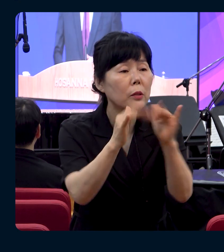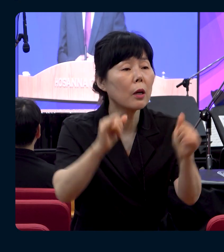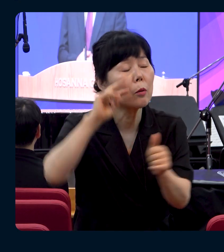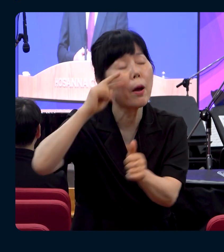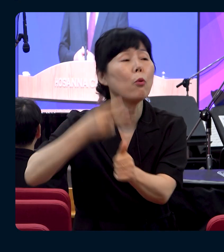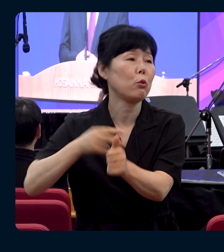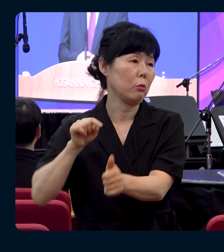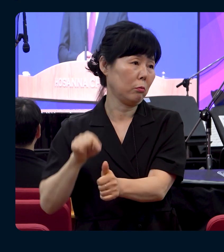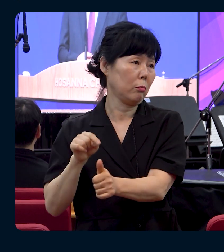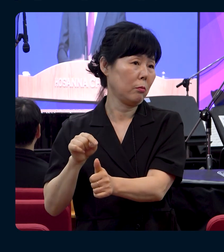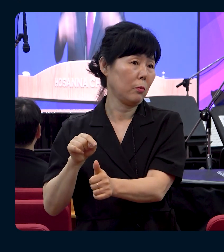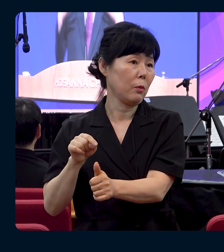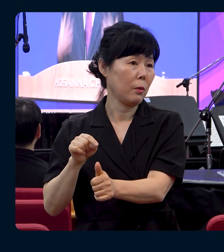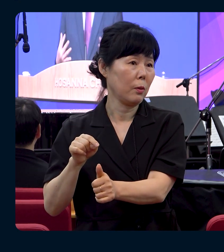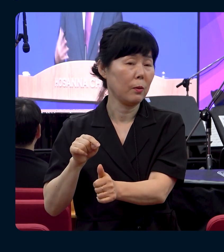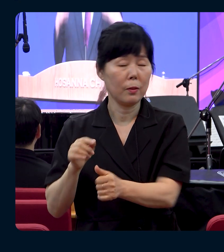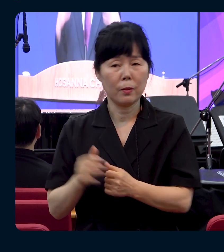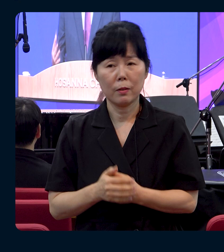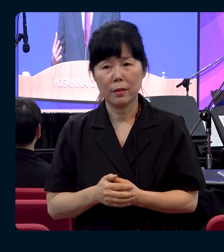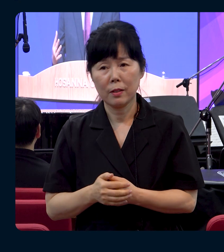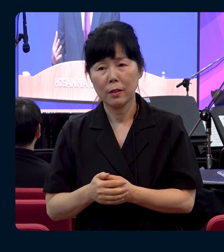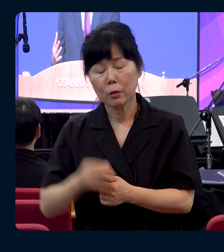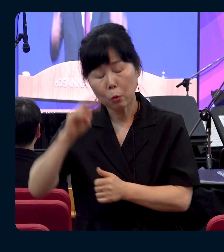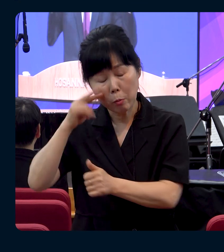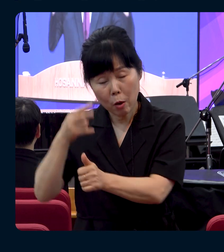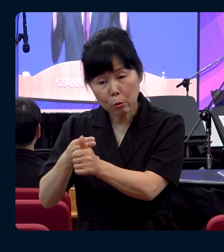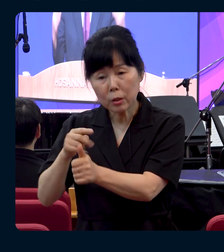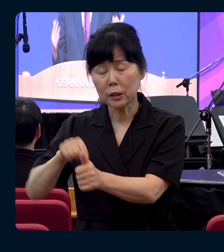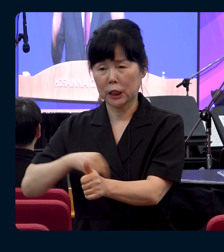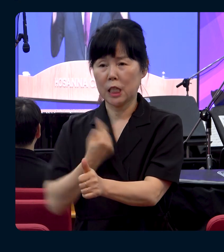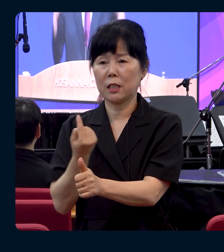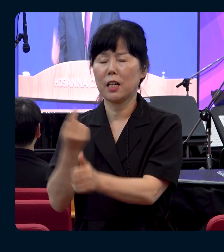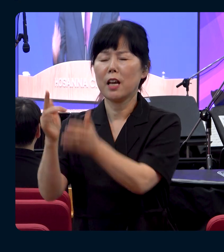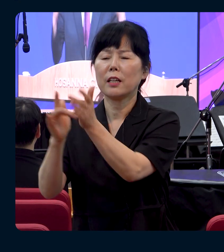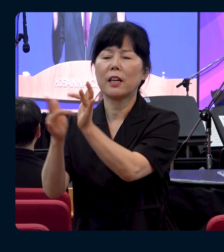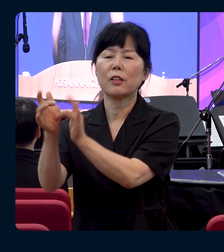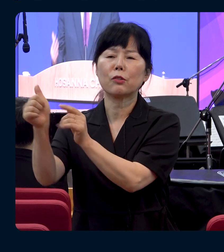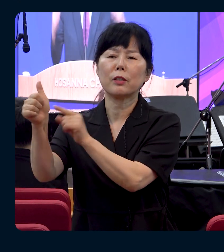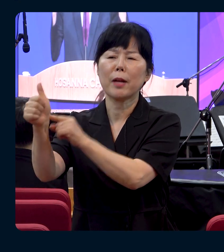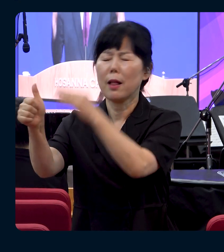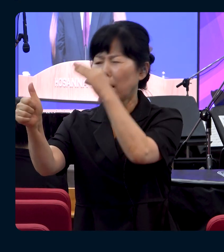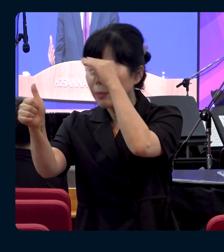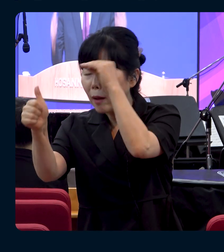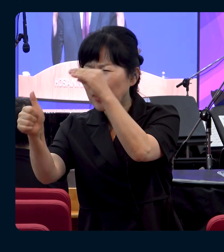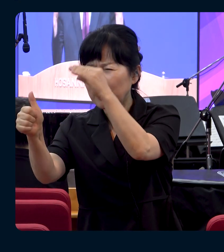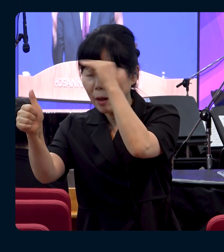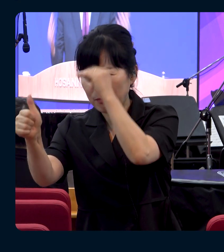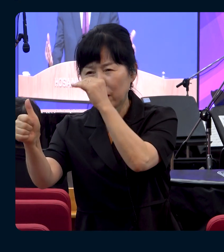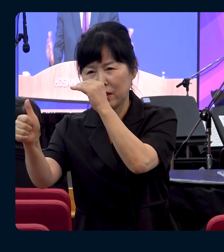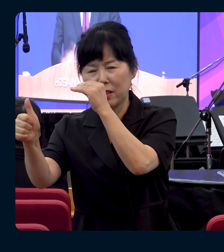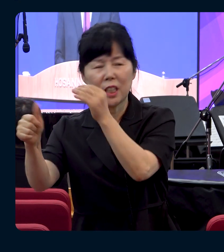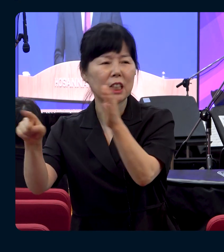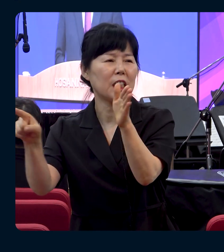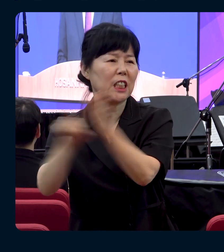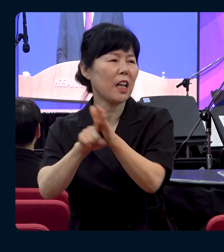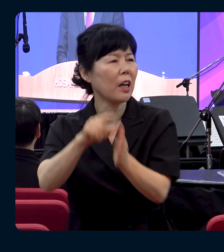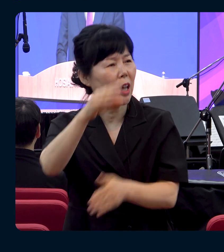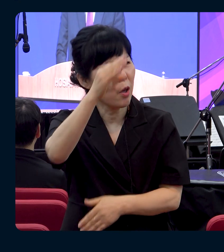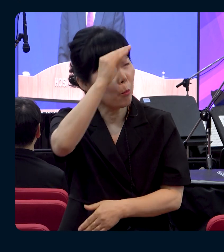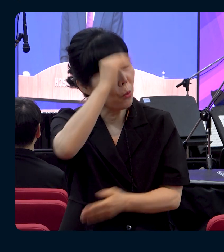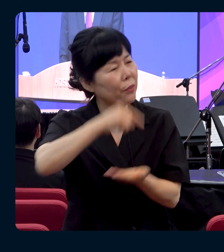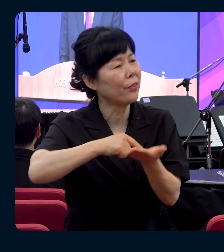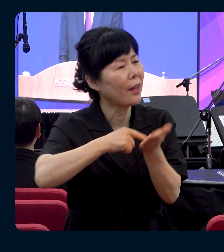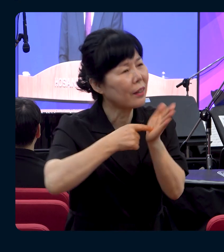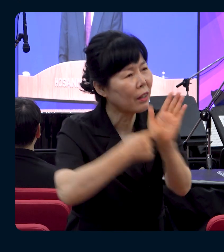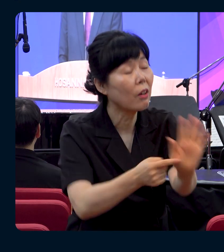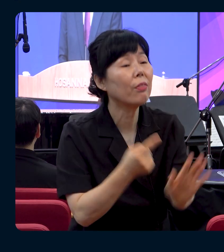아니라 그 자신이 가장 많이 예수님을 닮은 모습을 신앙의 본보기로 그렇게